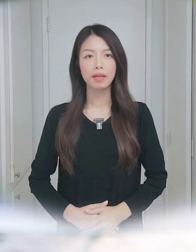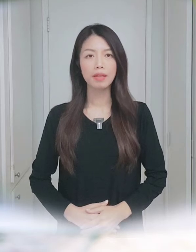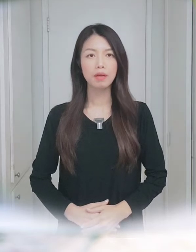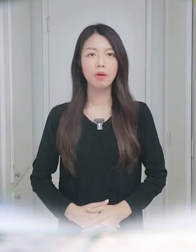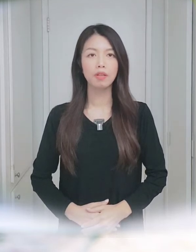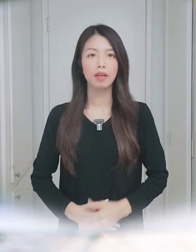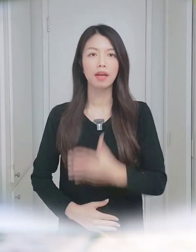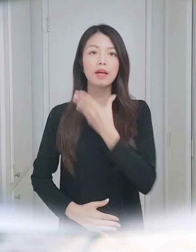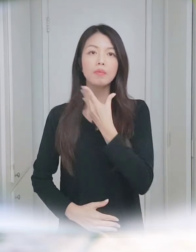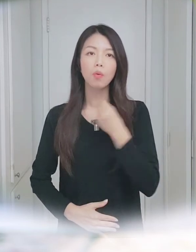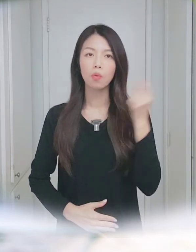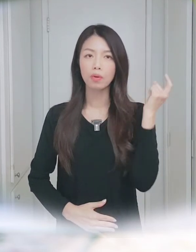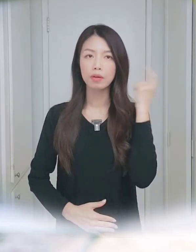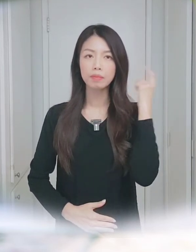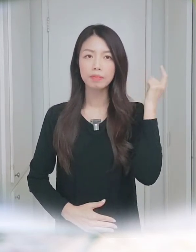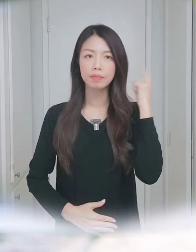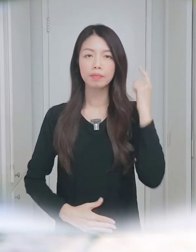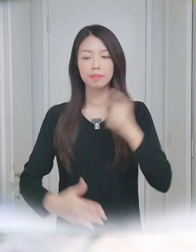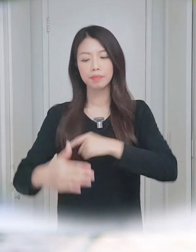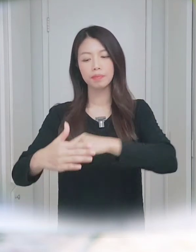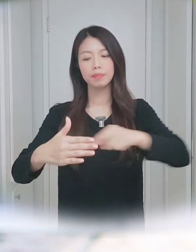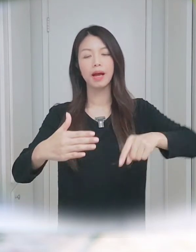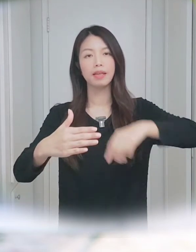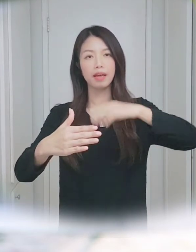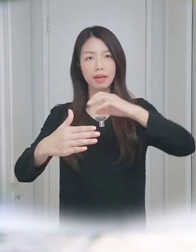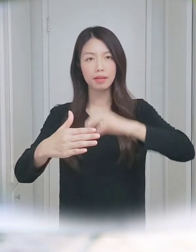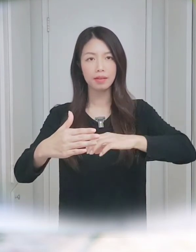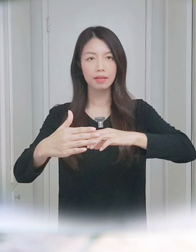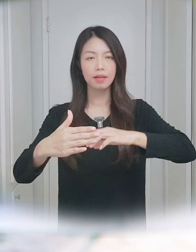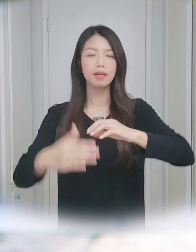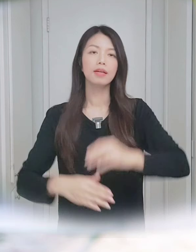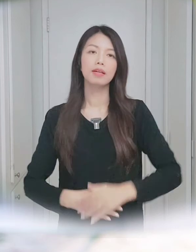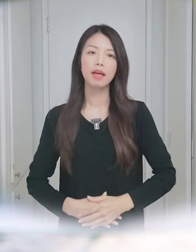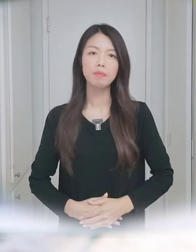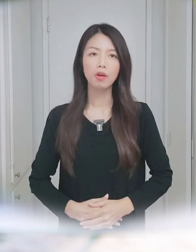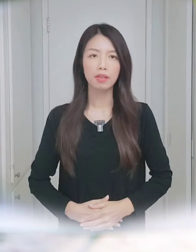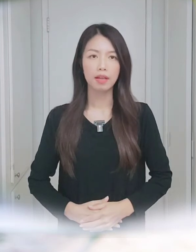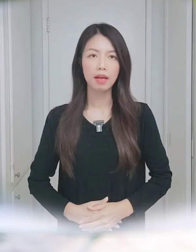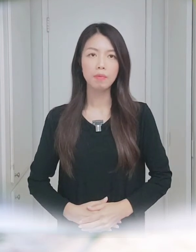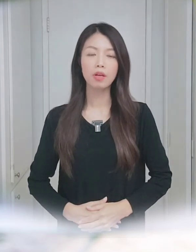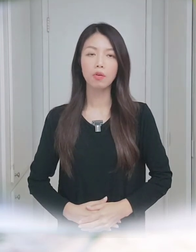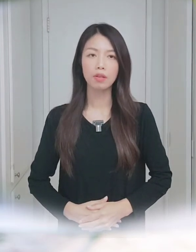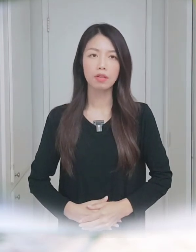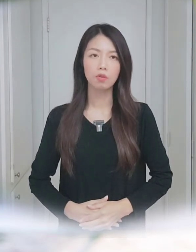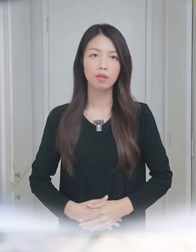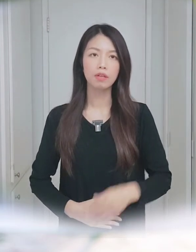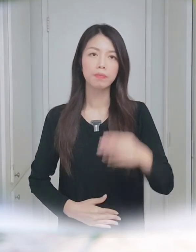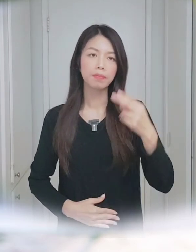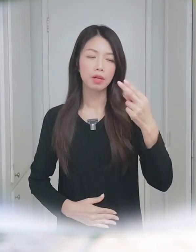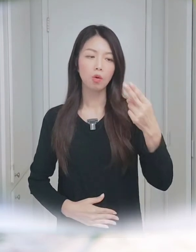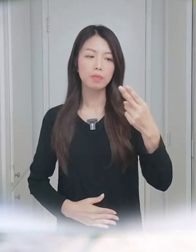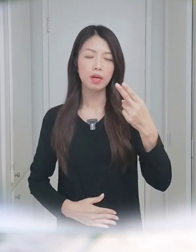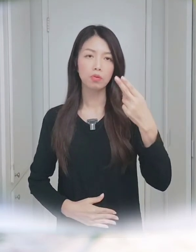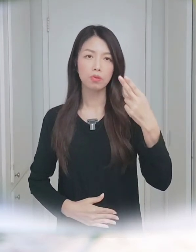복음 안에 생명 있네. 복음 안에 생명 있네. 생명이라고 하는 뜻의